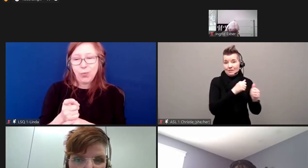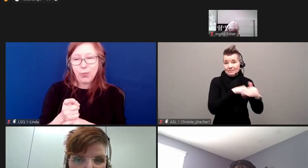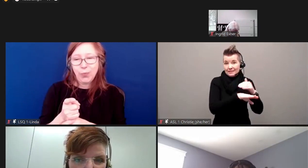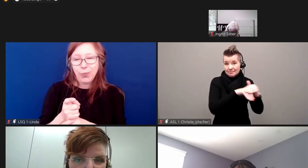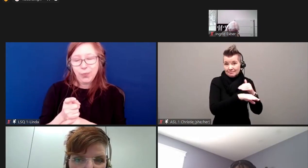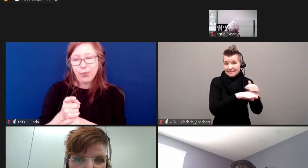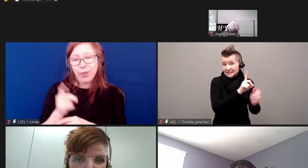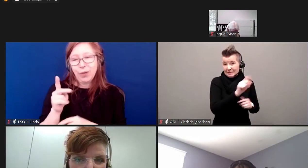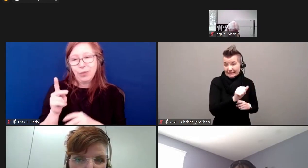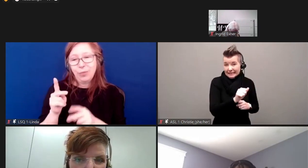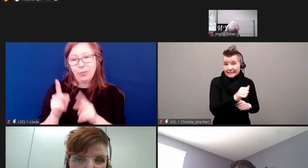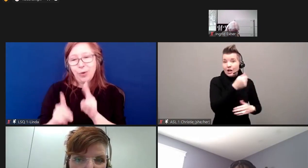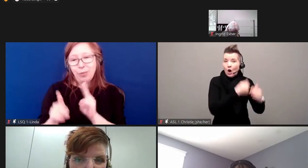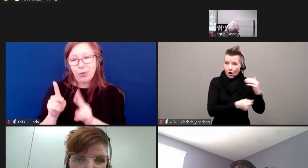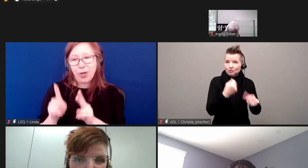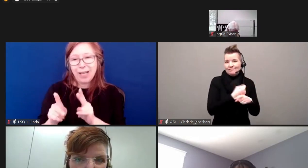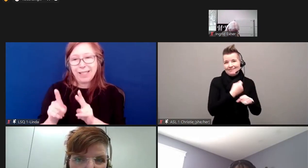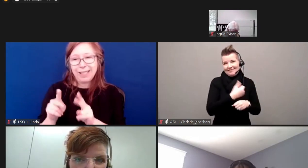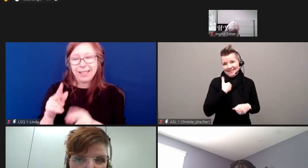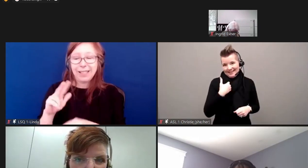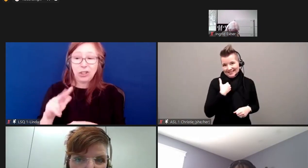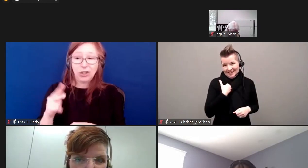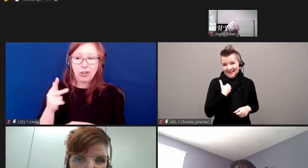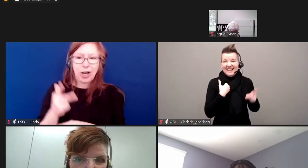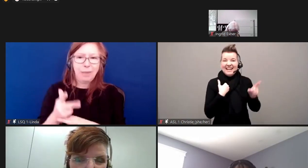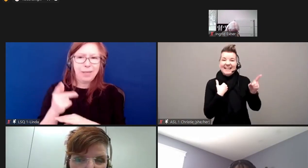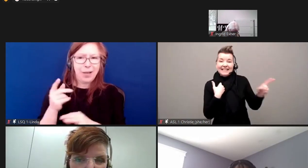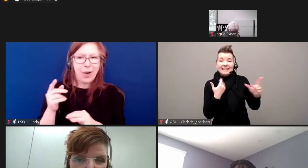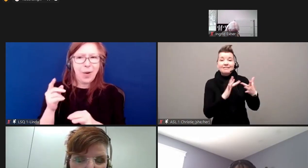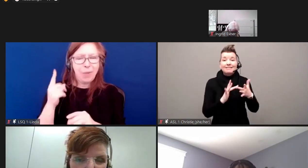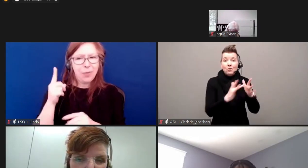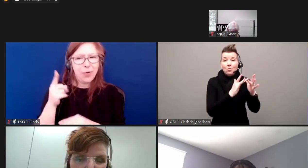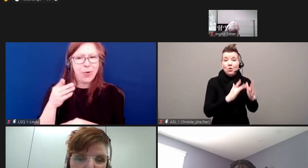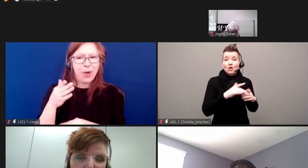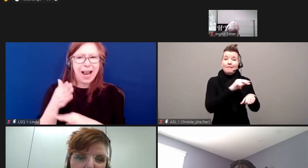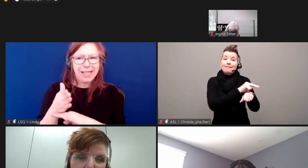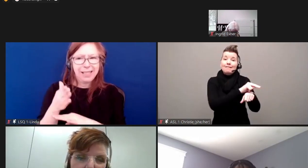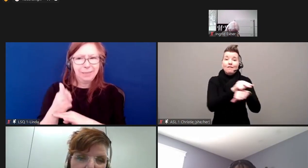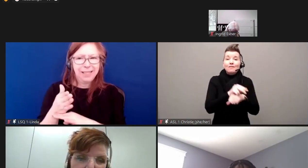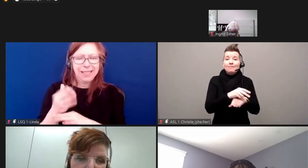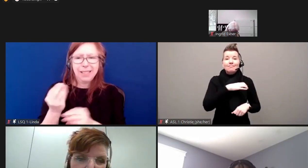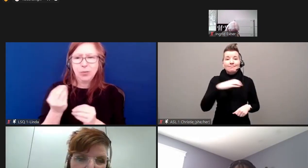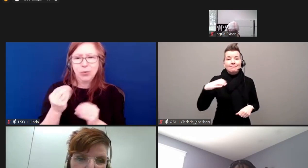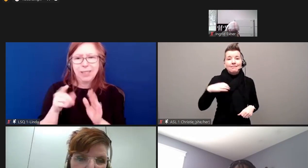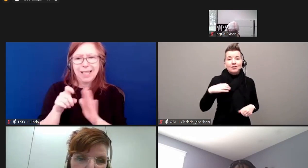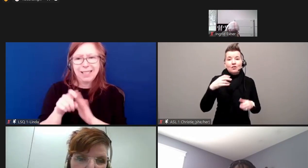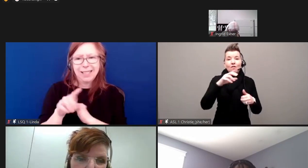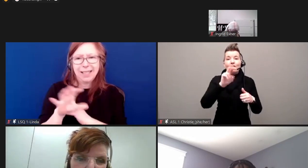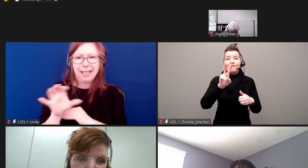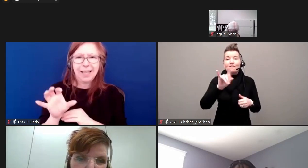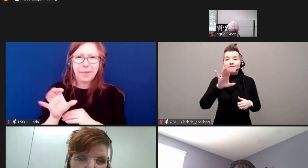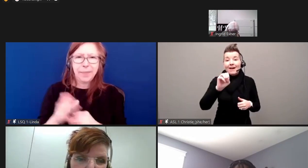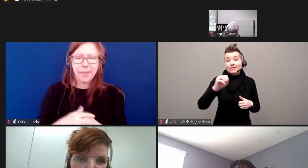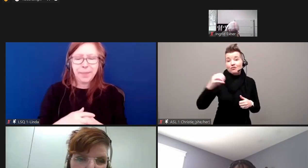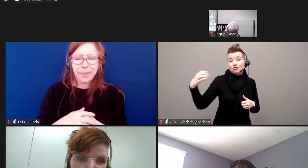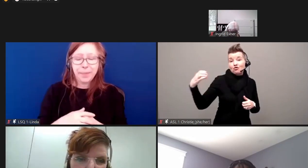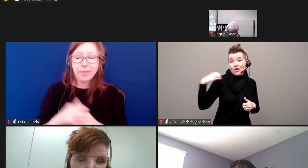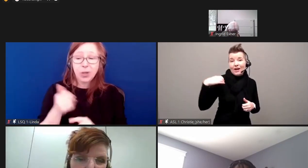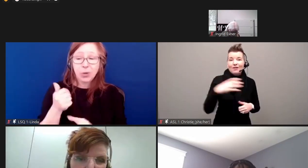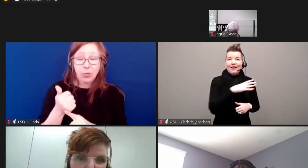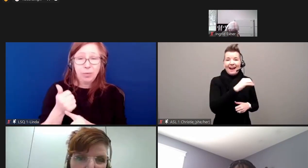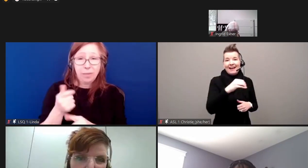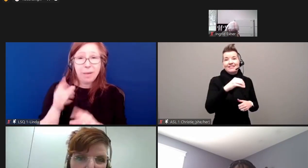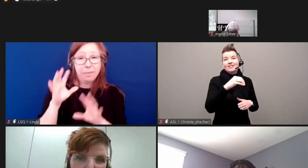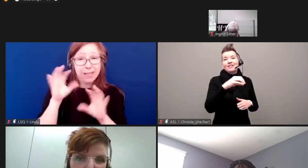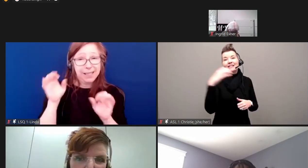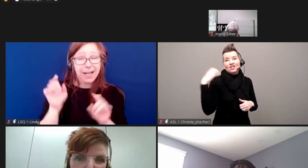la population et il est champion pour l'accessibilité à Statistique Canada. Il est également